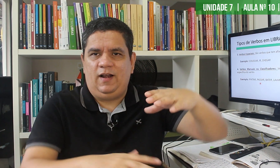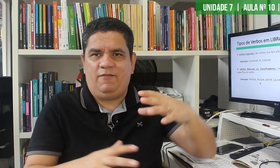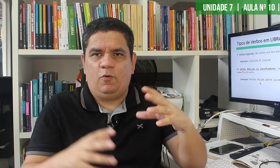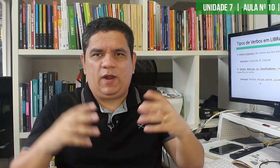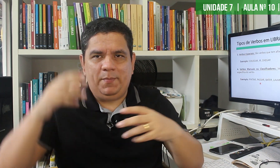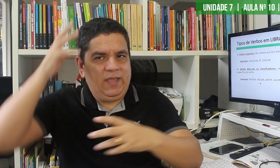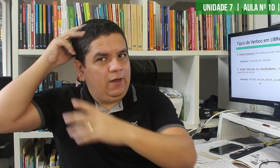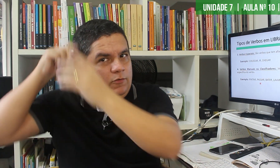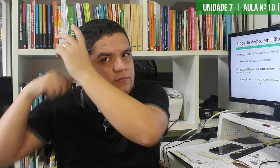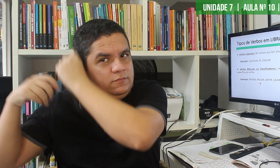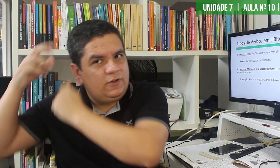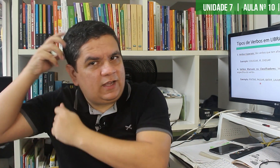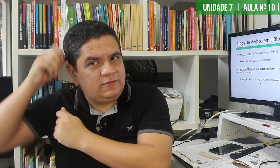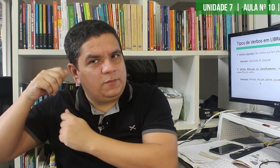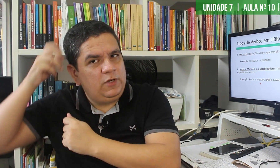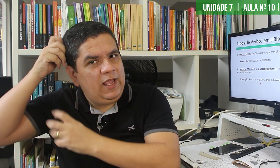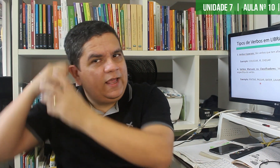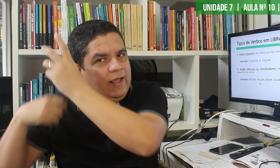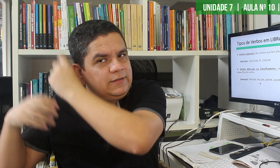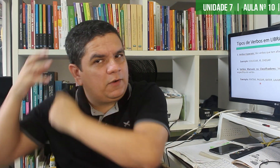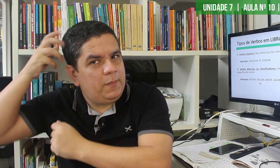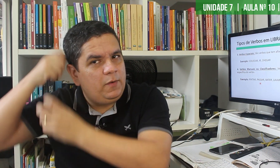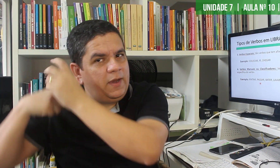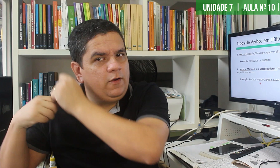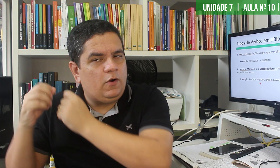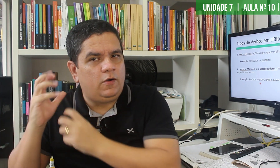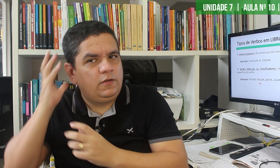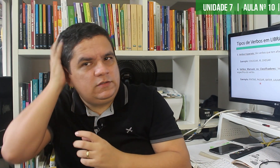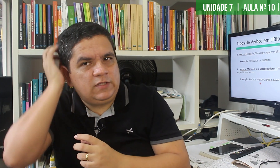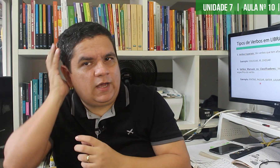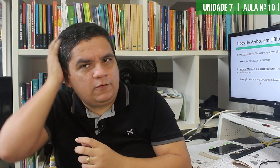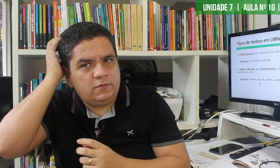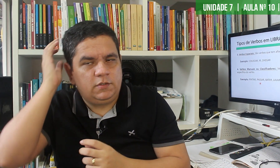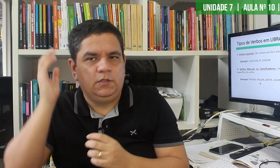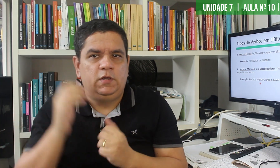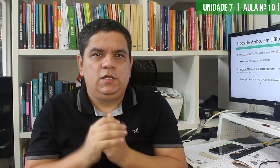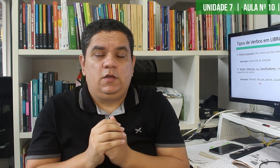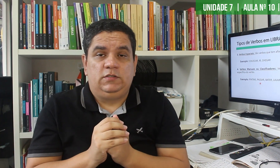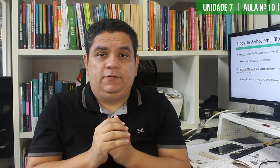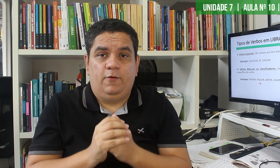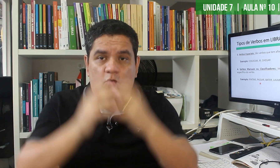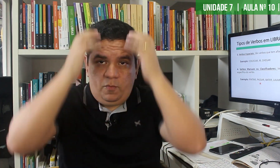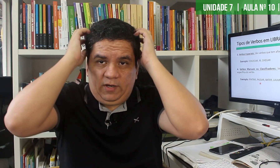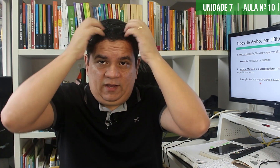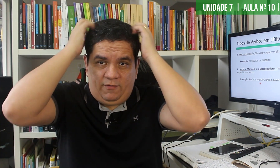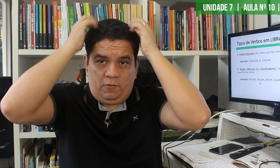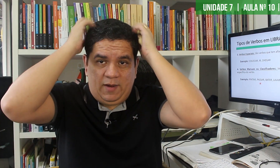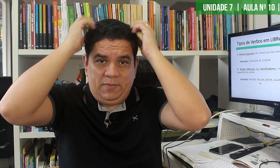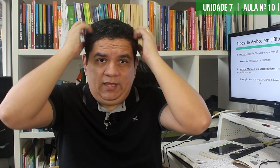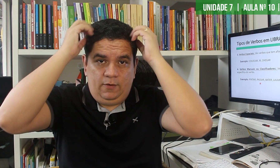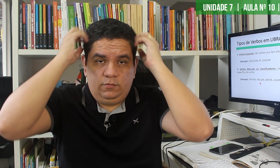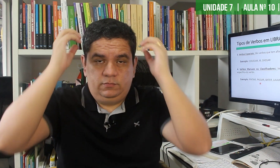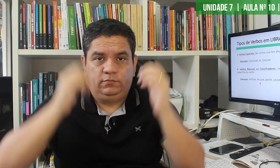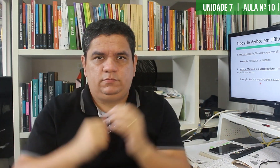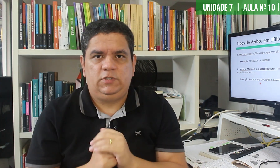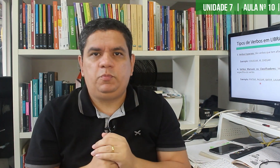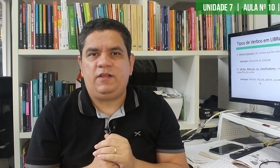Lavar o cabelo, no caso da mulher, né, que tem o cabelo maior, tal. Se for homem, lavar o cabelo e por aí